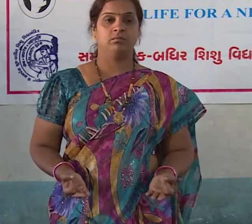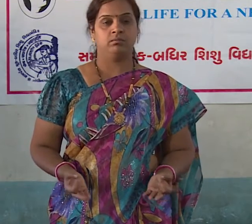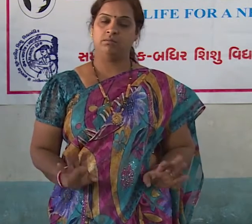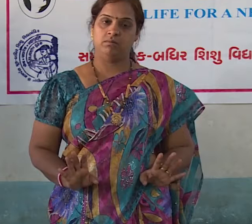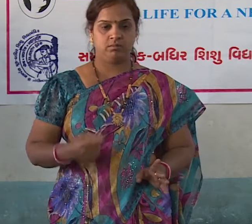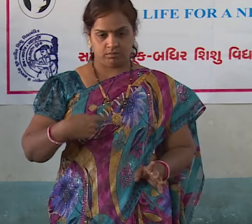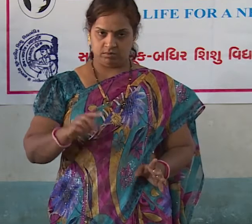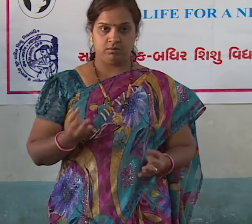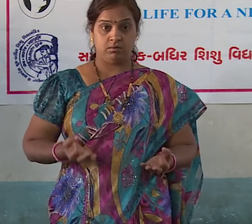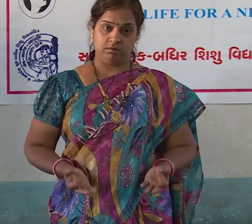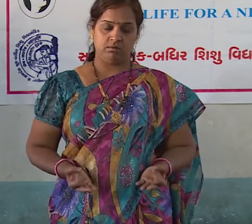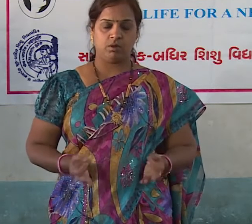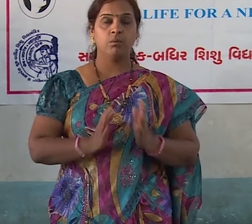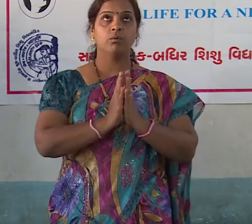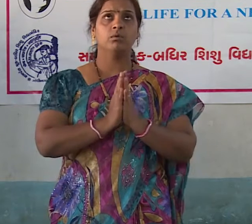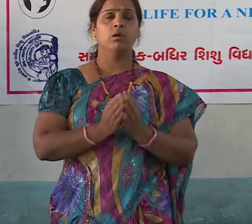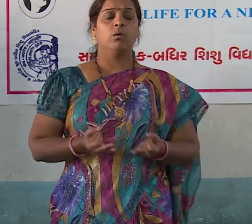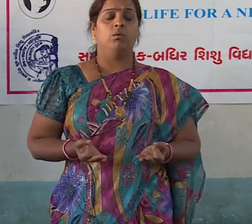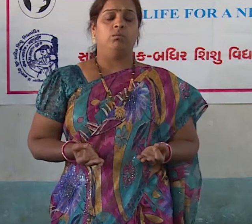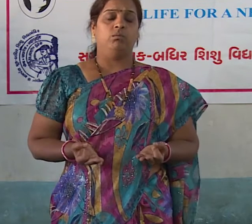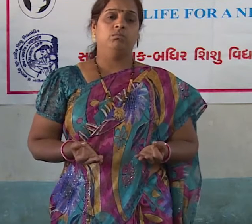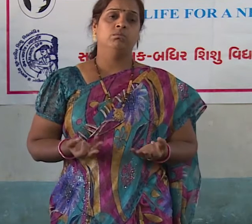जाके परमात्मा का ध्यान करने लगा।